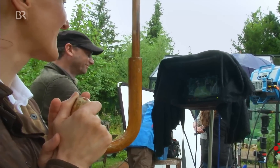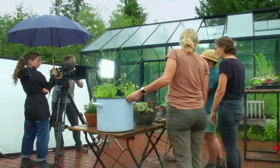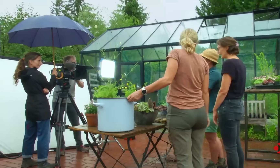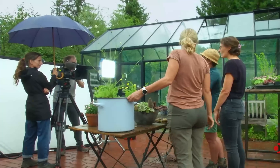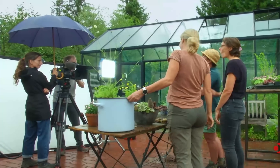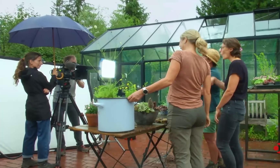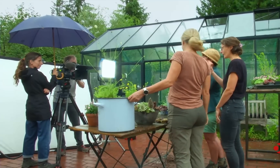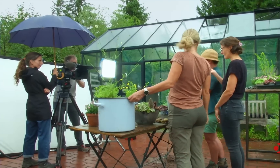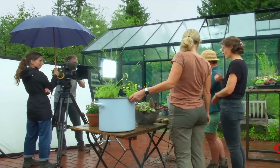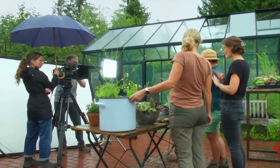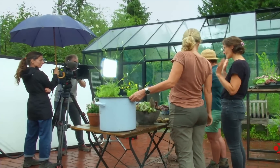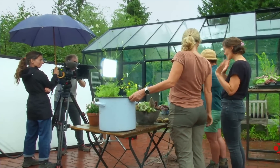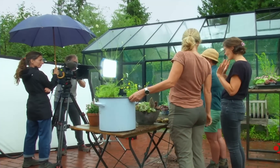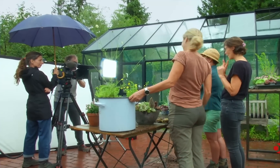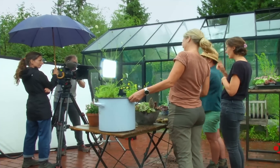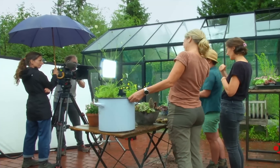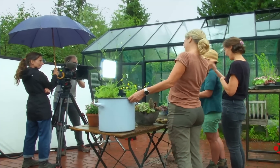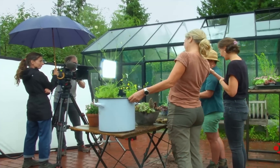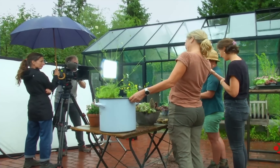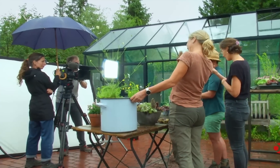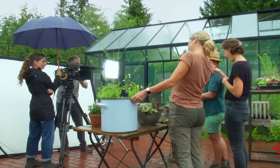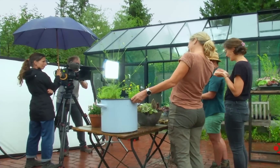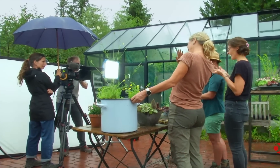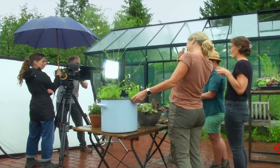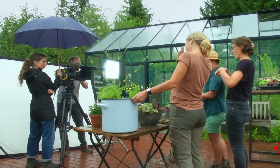Und dann sagen wir einfach Tschüss, bis zum nächsten Mal, wenn es wieder heißt Querbeet.